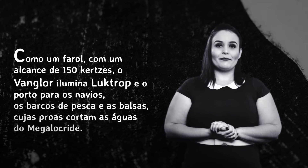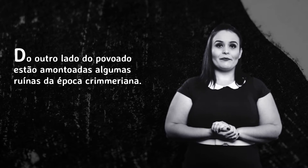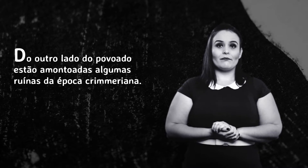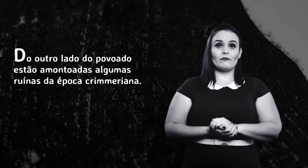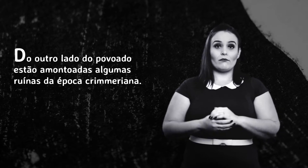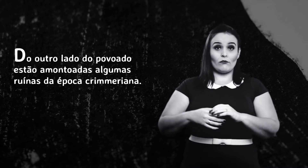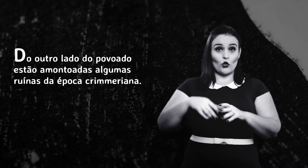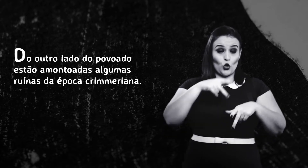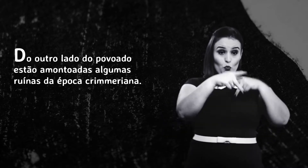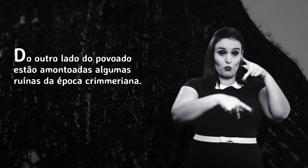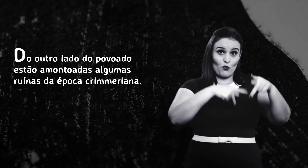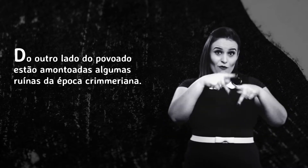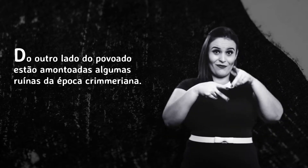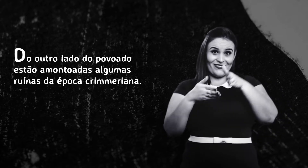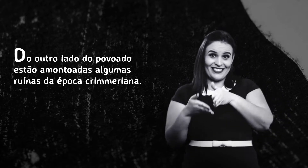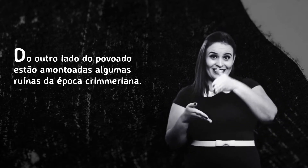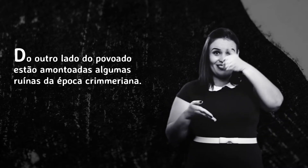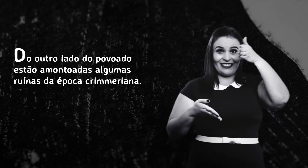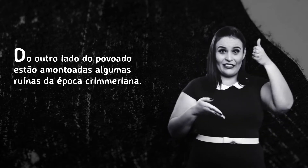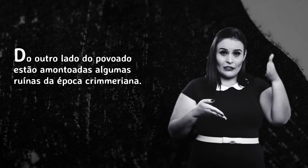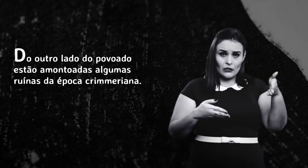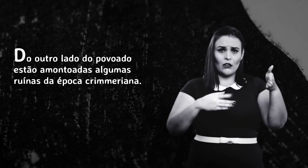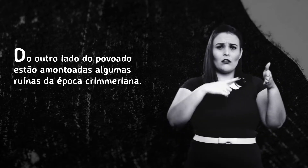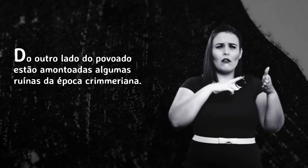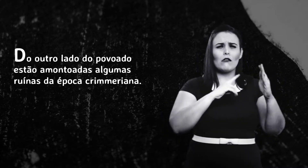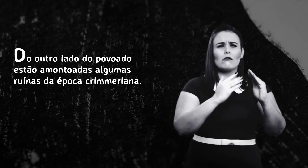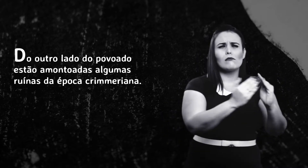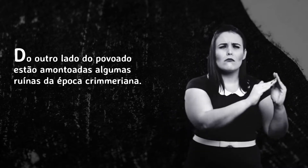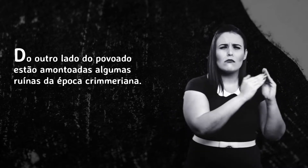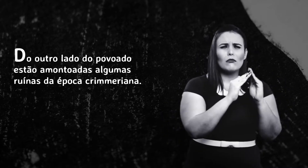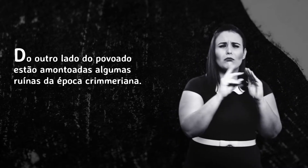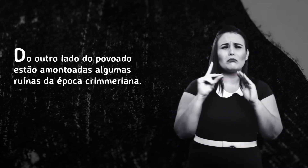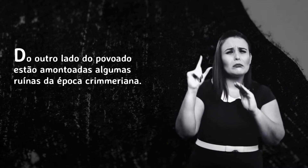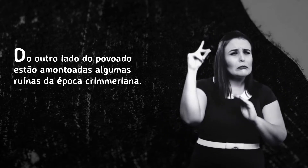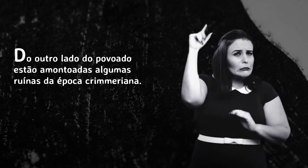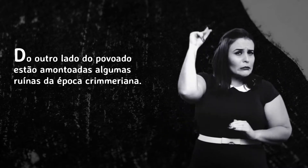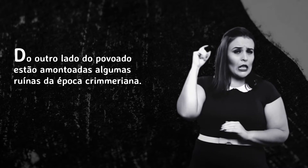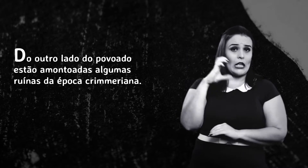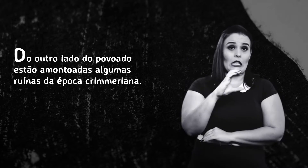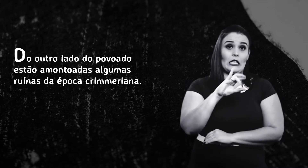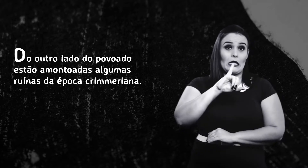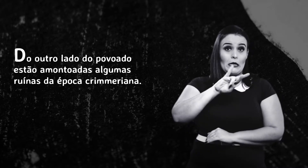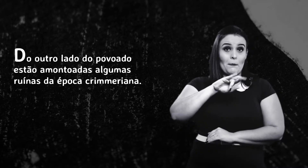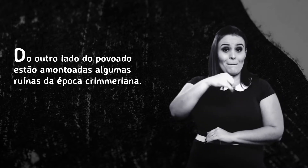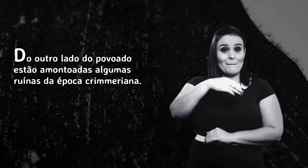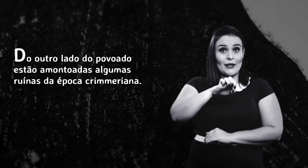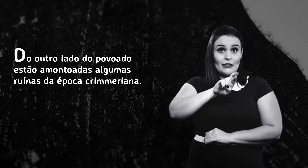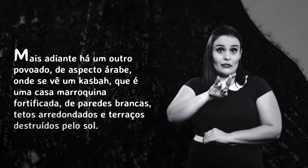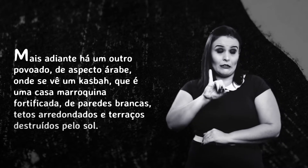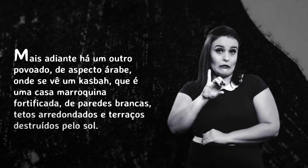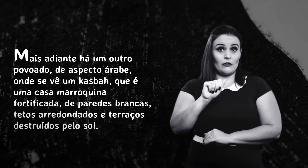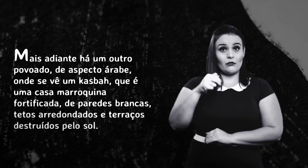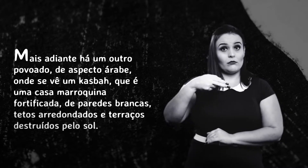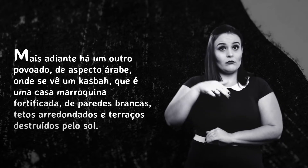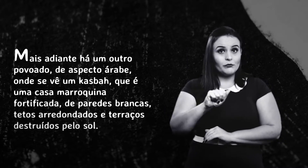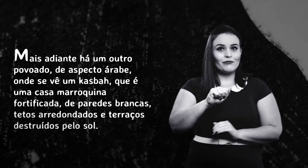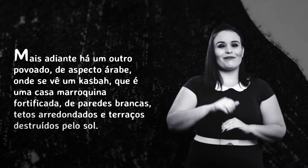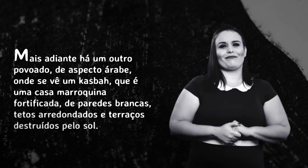Do outro lado do povoado, estão amontoadas algumas ruínas da época crimeriana. Mais adiante há um outro